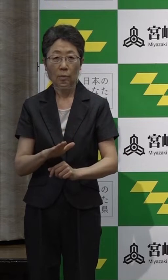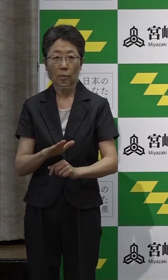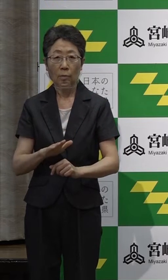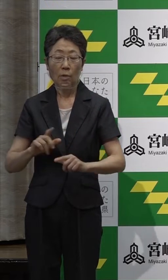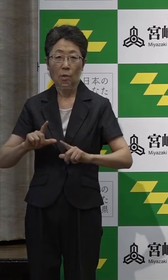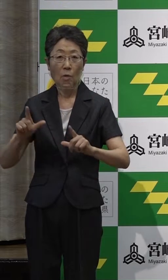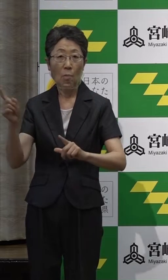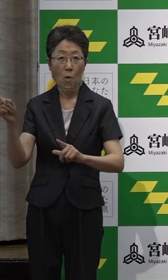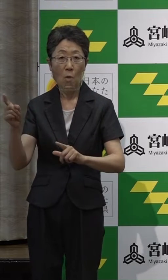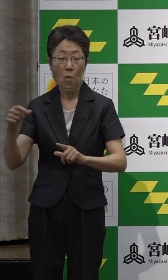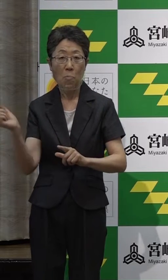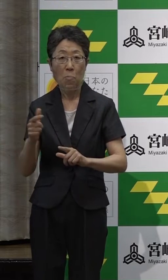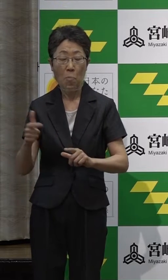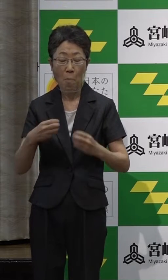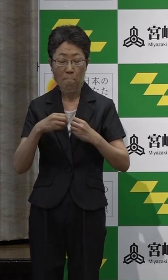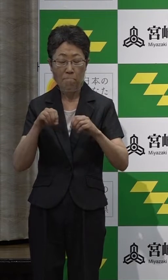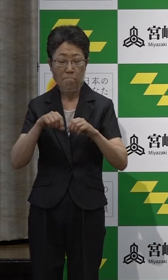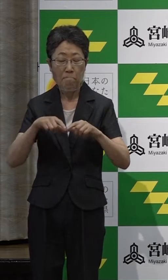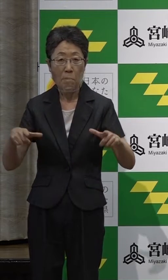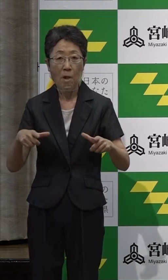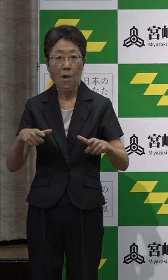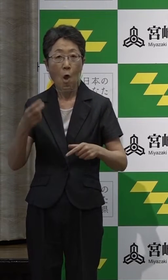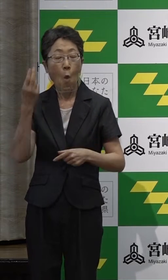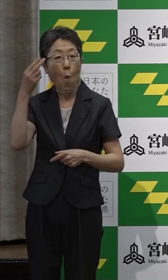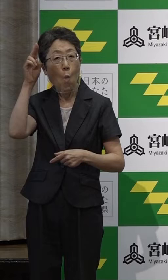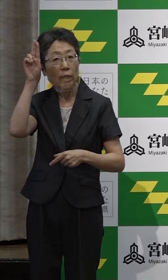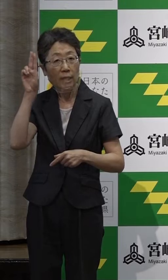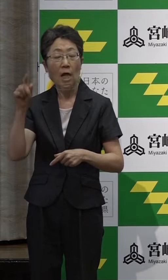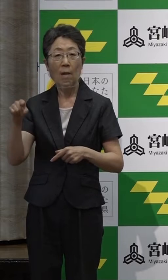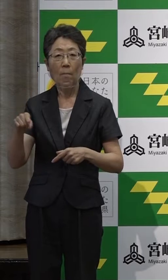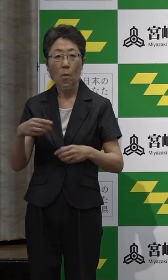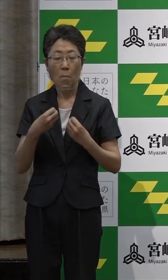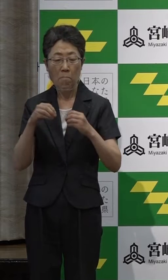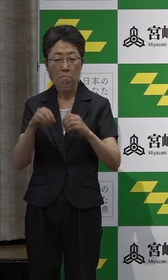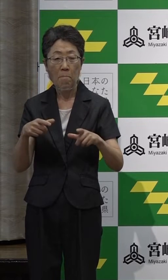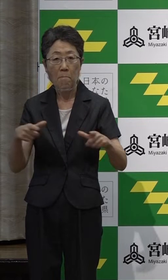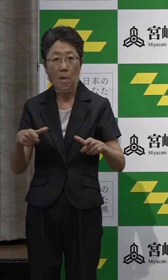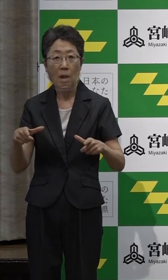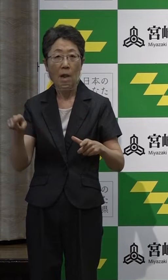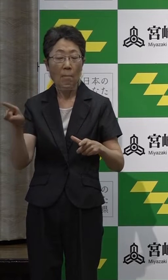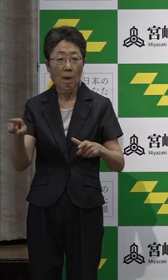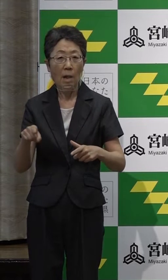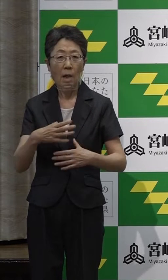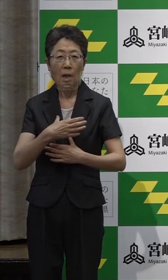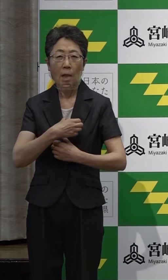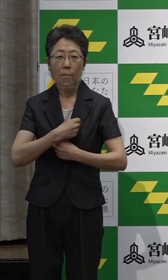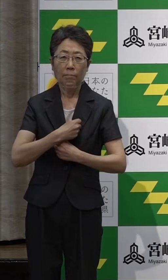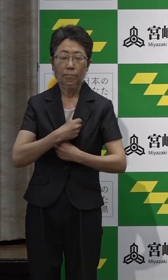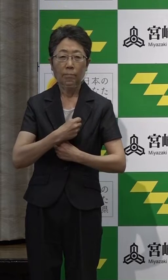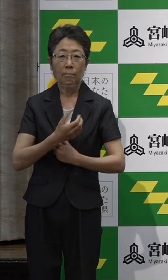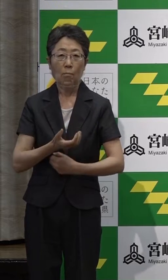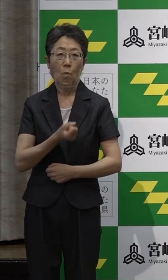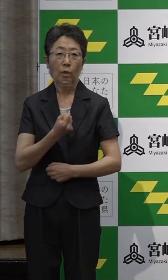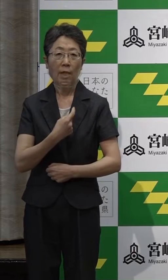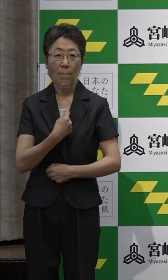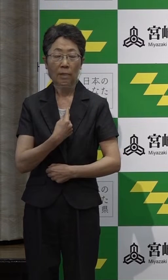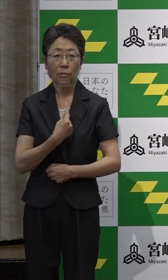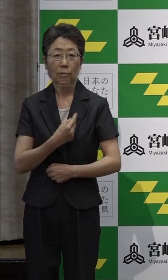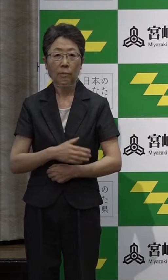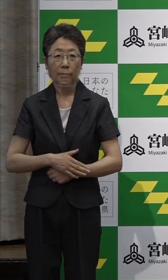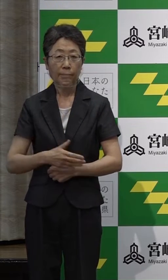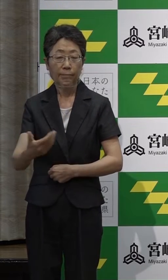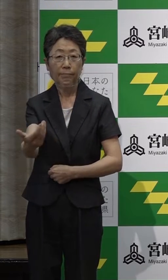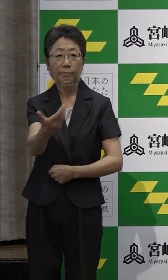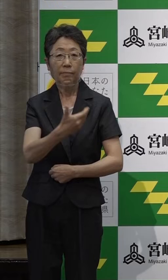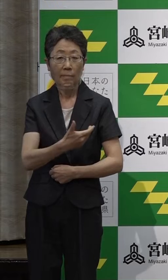大、まあ、沖縄もそうでありますし、懸念される状況にあるという強い危機感を持っております。 そ